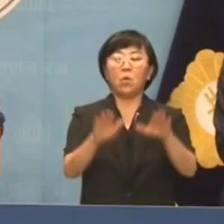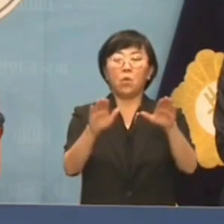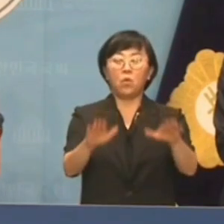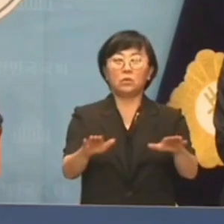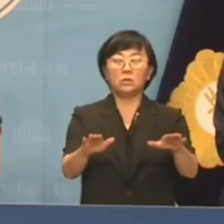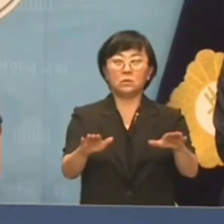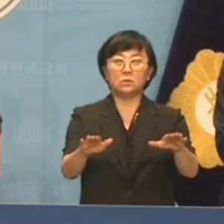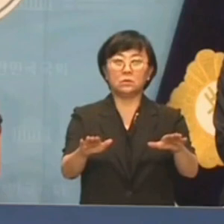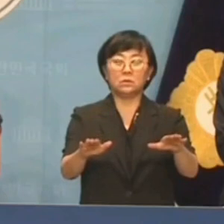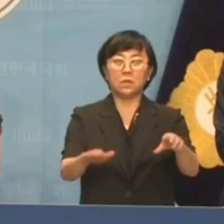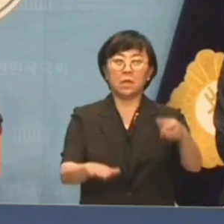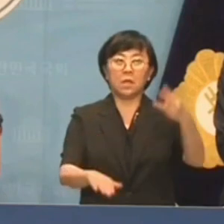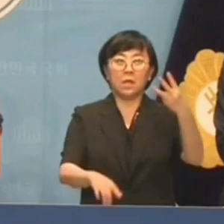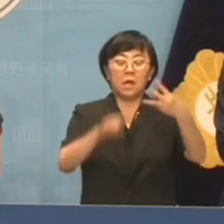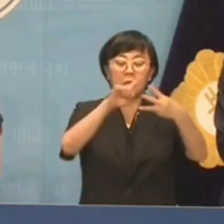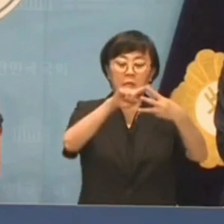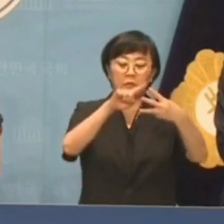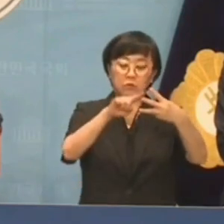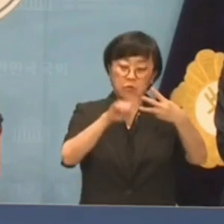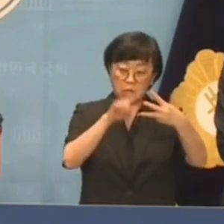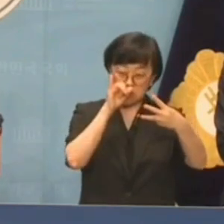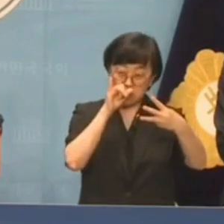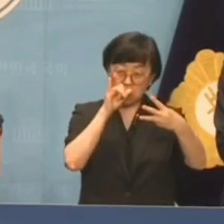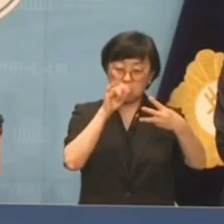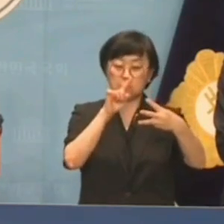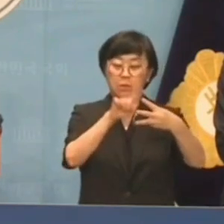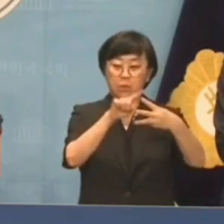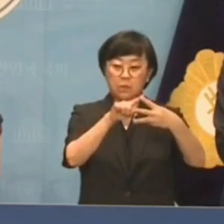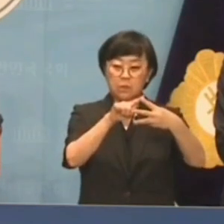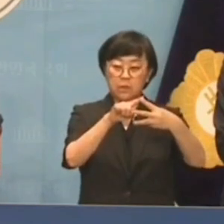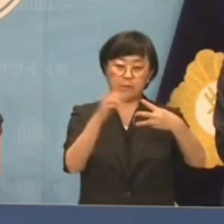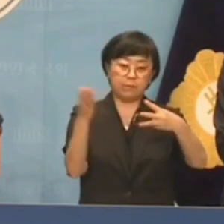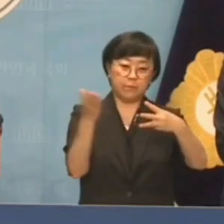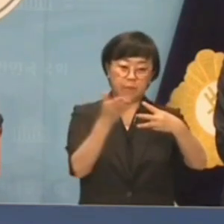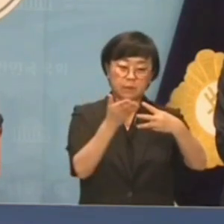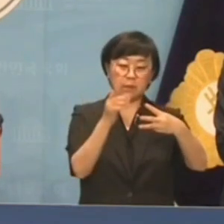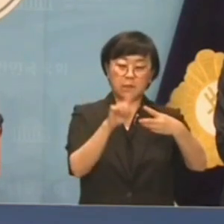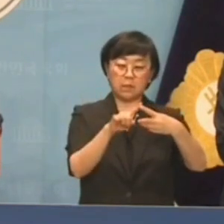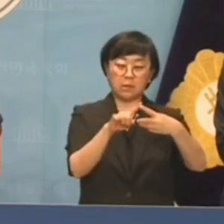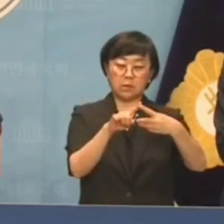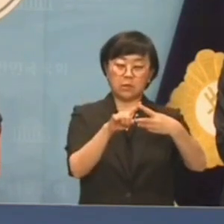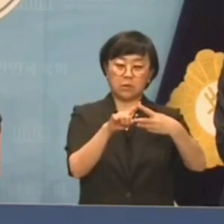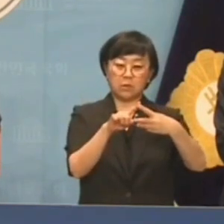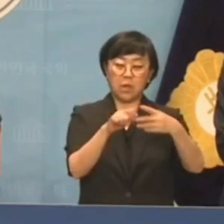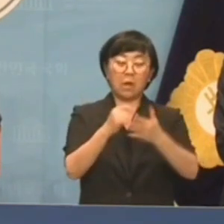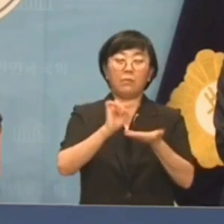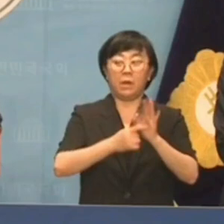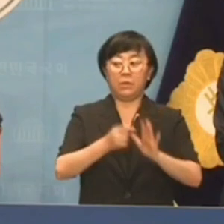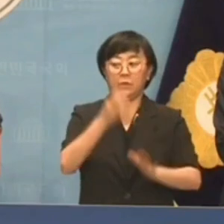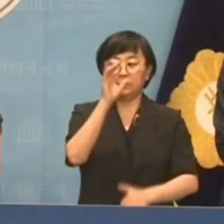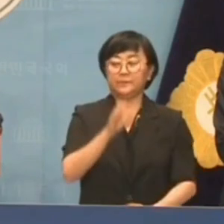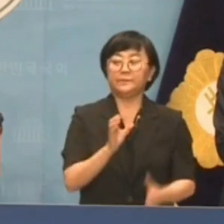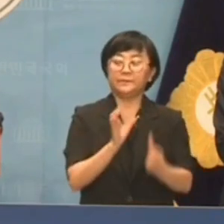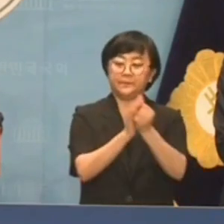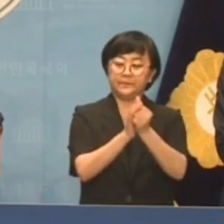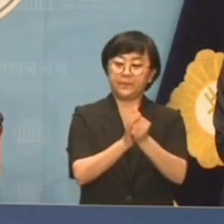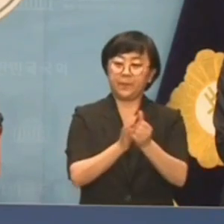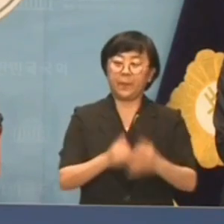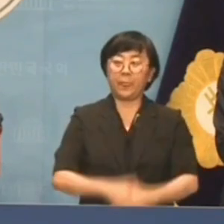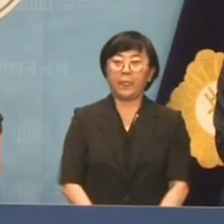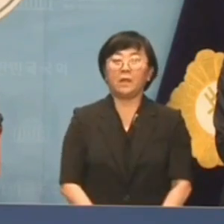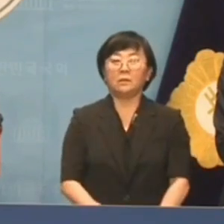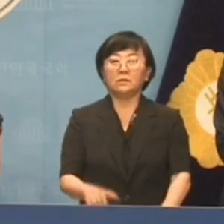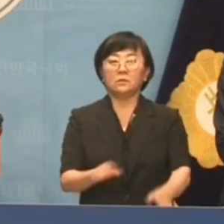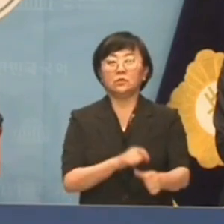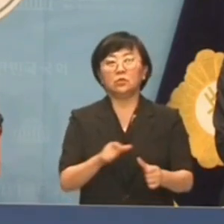결과 브리핑은 세 파트로 되어 있습니다. 첫 번째 파트 부분을 발표하도록 하겠습니다.